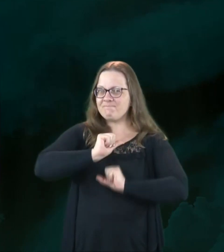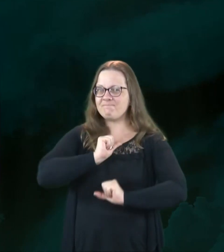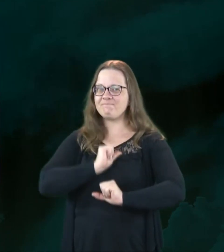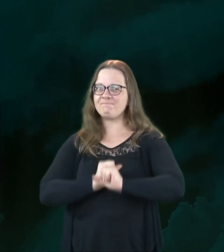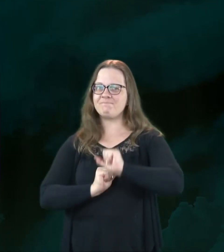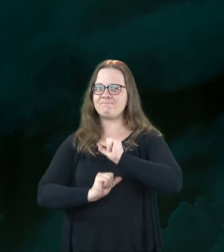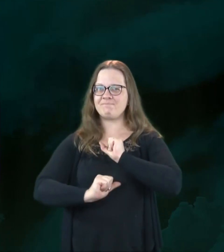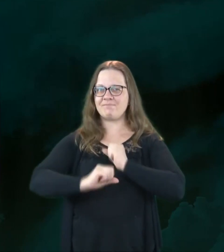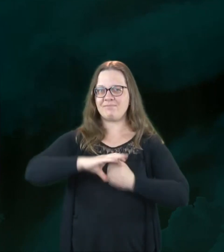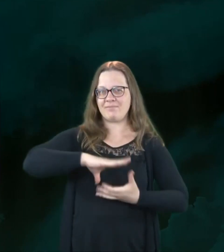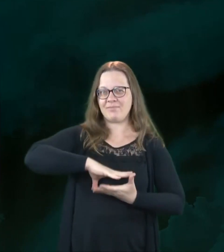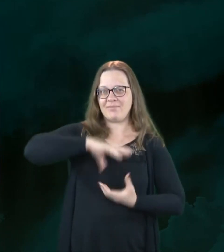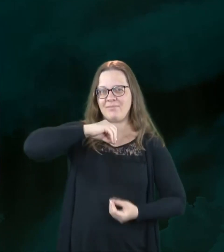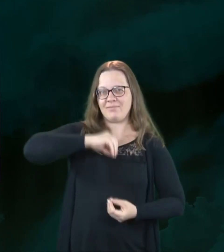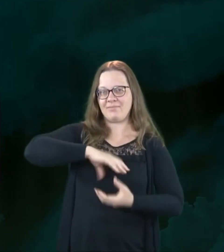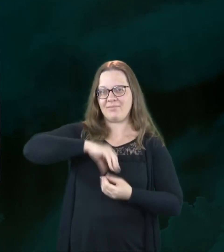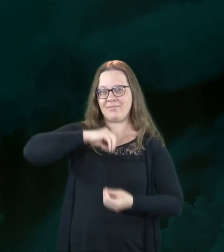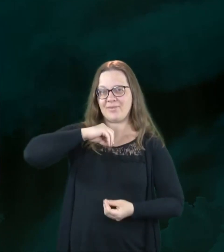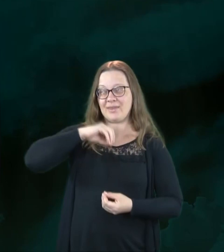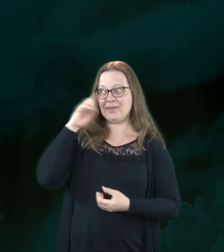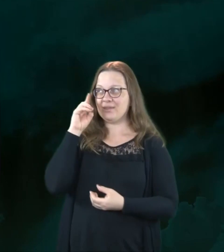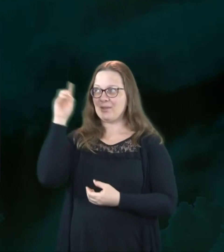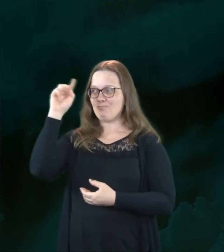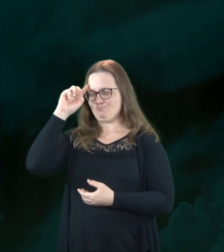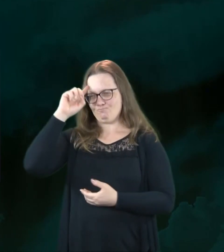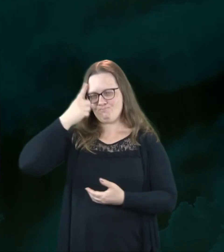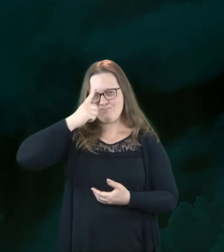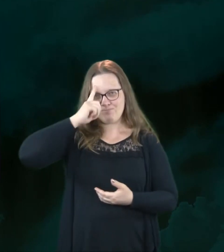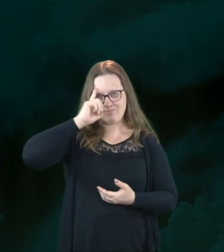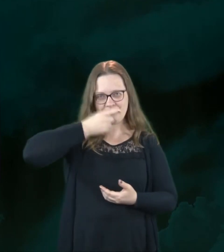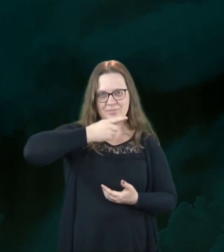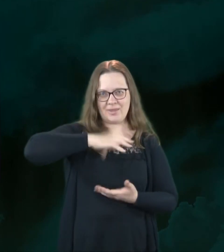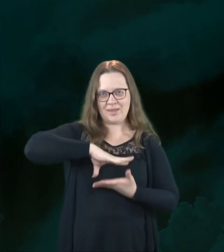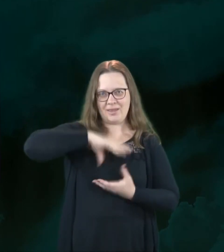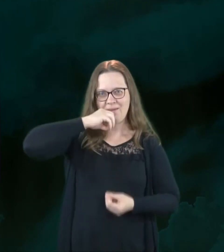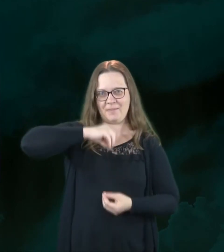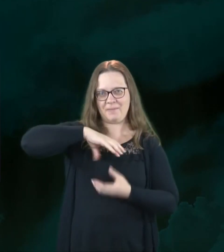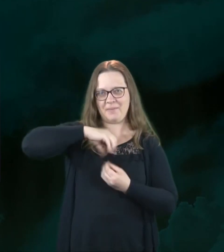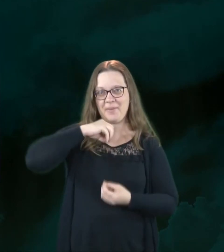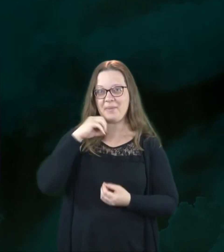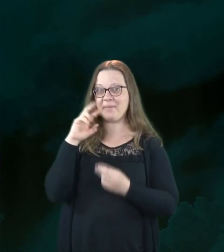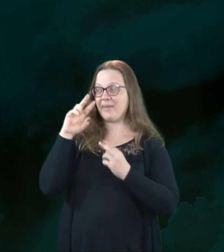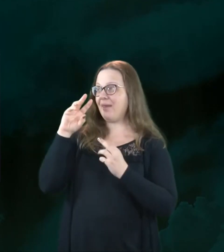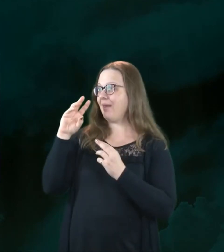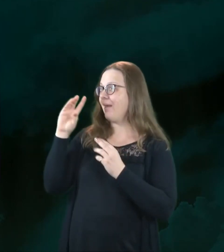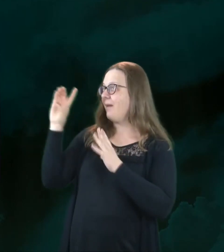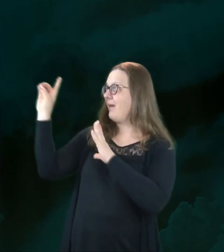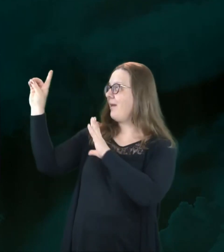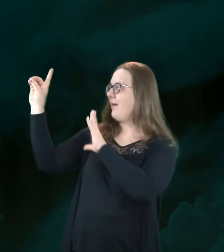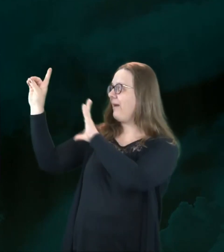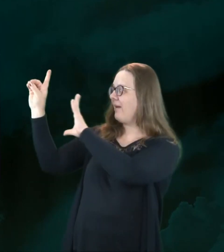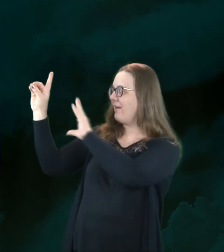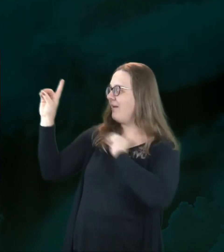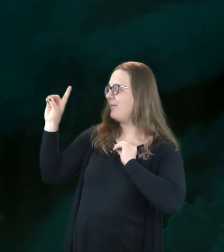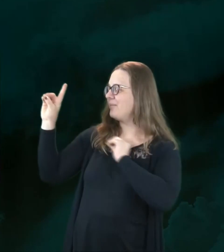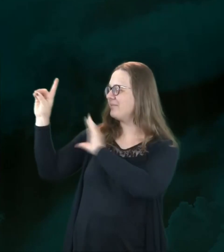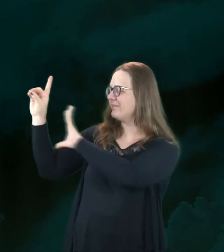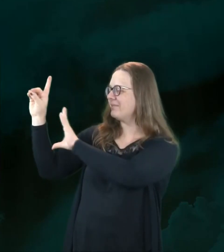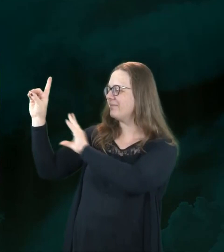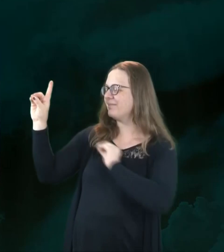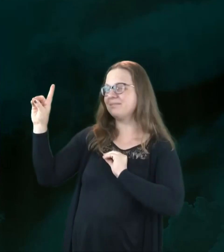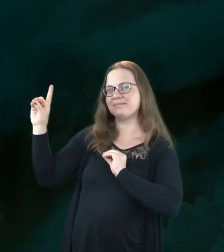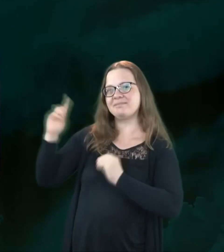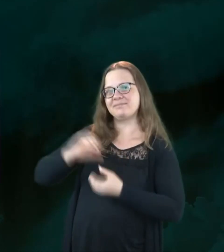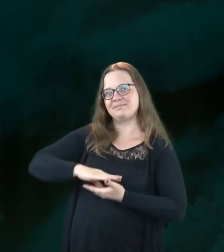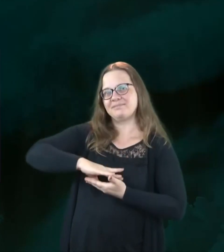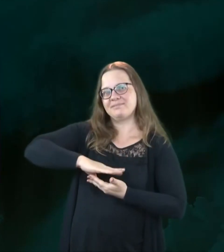alma. Nós vamos pensar como Cristo pensa, nós vamos ter a mesma emoção de Cristo, amar como Cristo ama, e nós